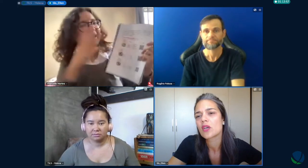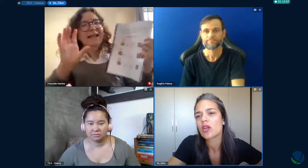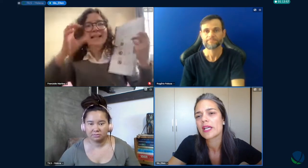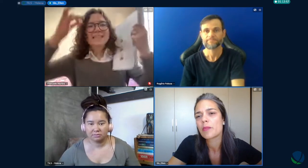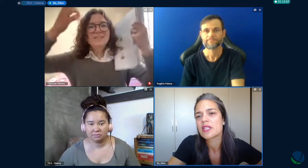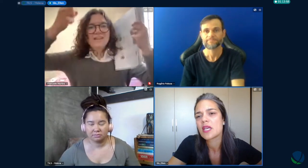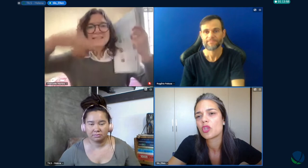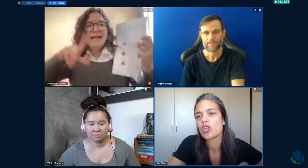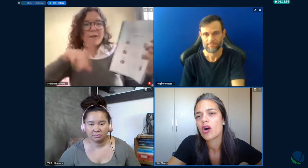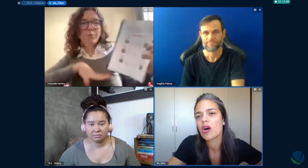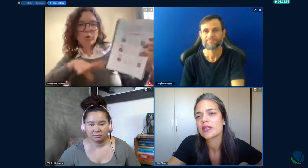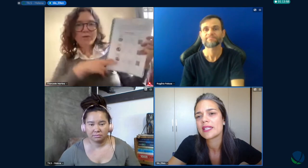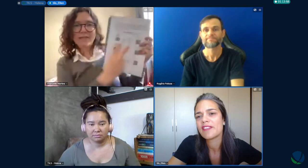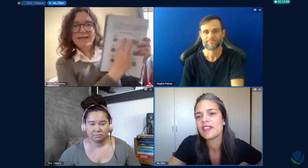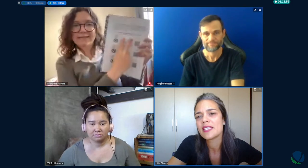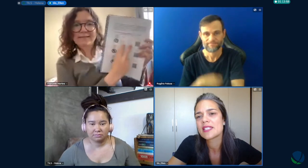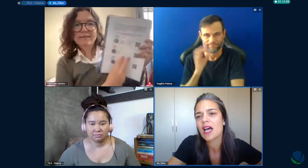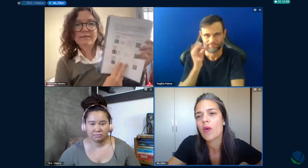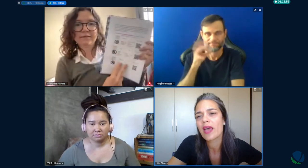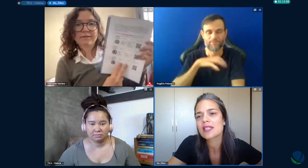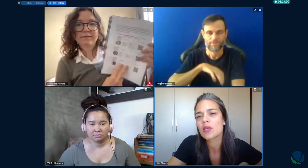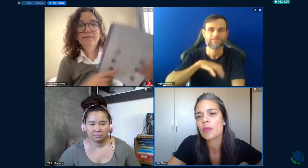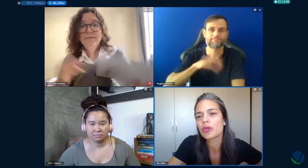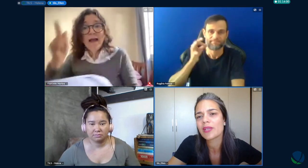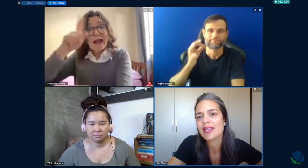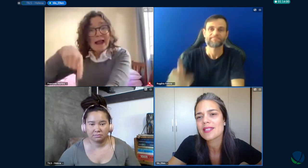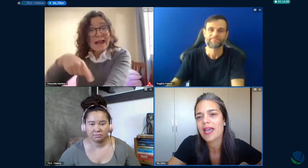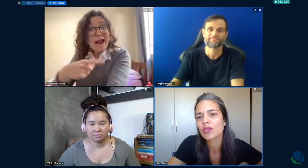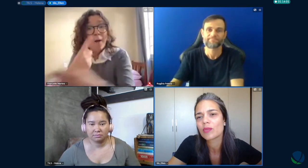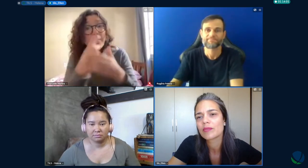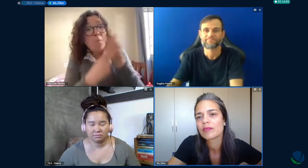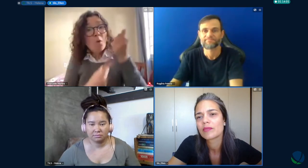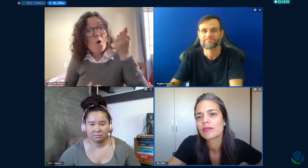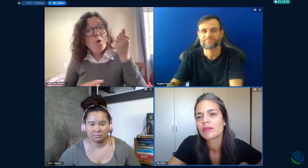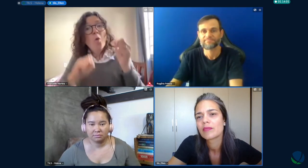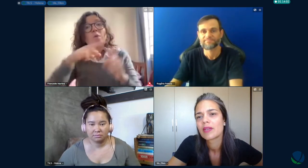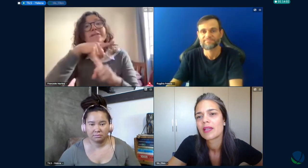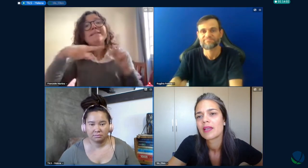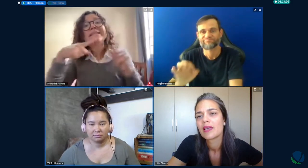Então, quando você coloca aqui, por exemplo, nota, definição, elas estão em português, certo?